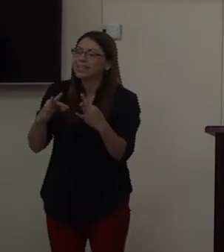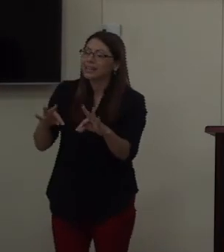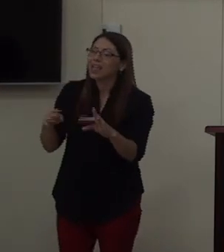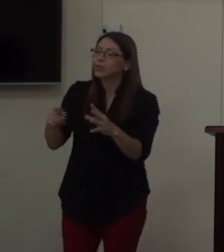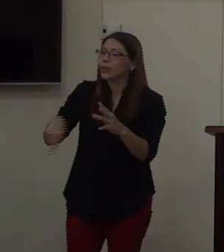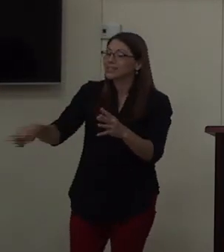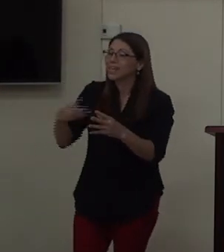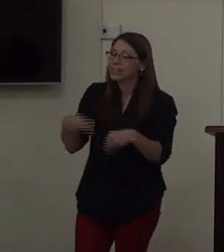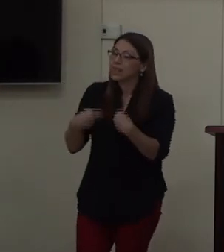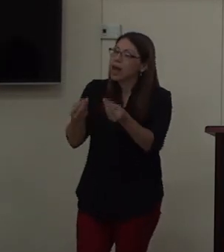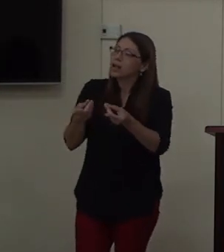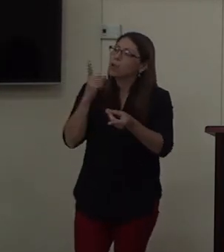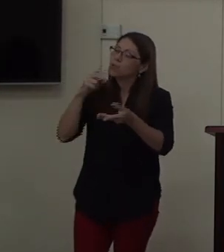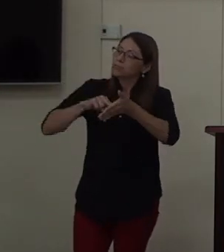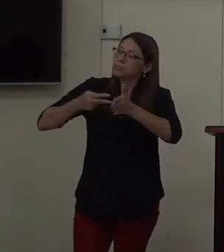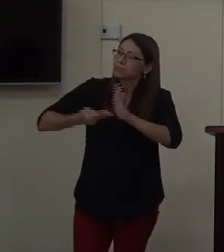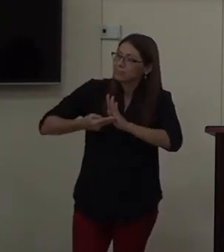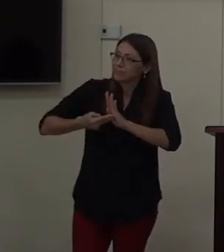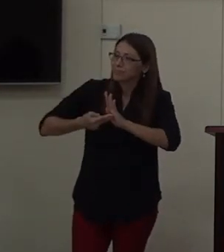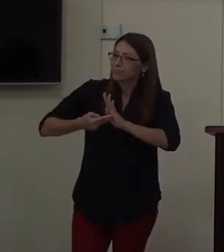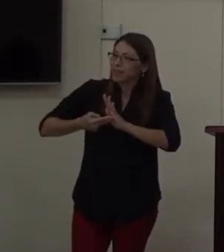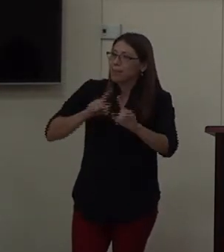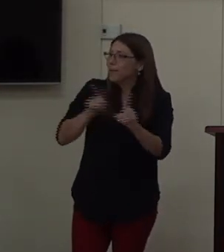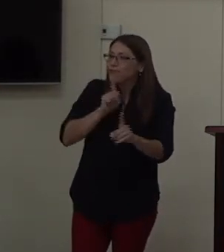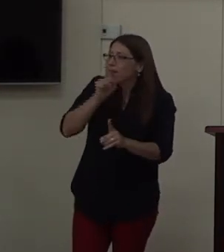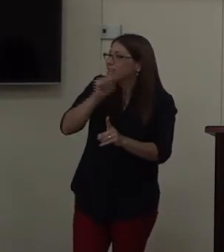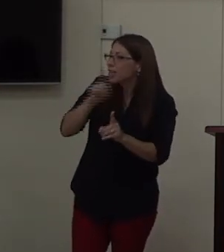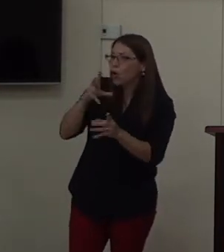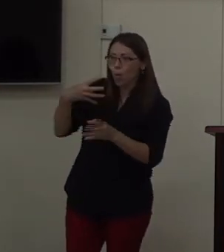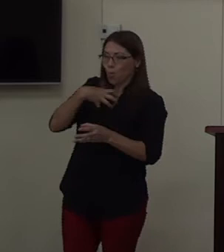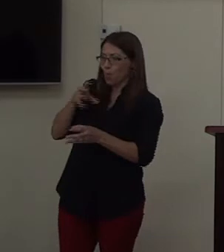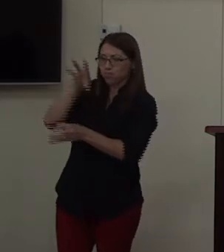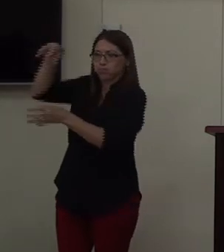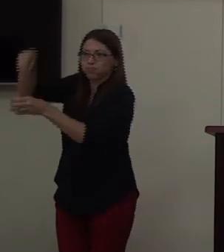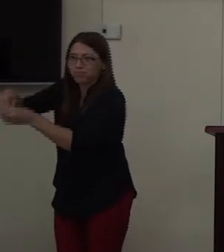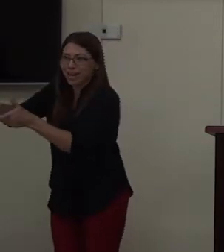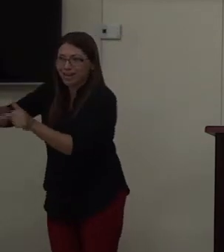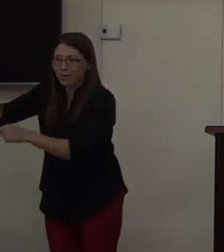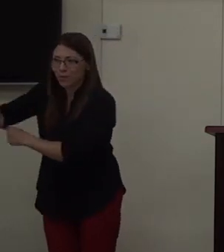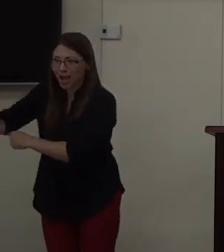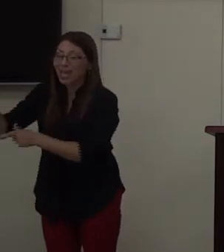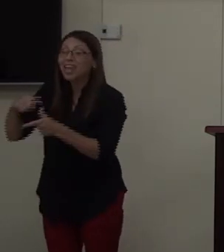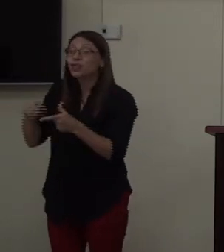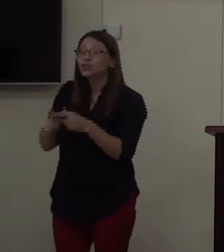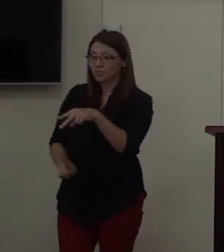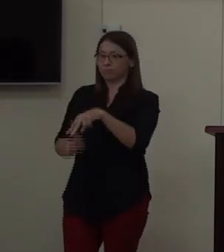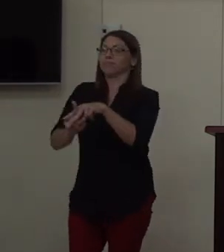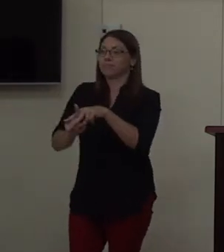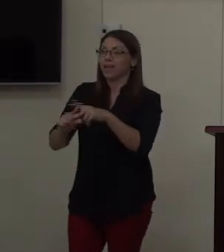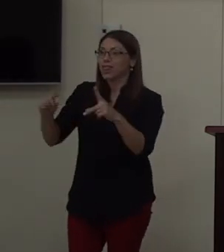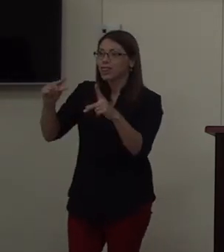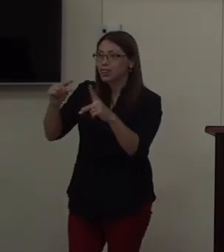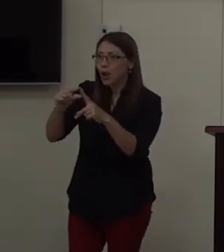algo conceptualmente ajeno, ¿verdad? Y entonces resulta en neologismos que no son palabras simples,